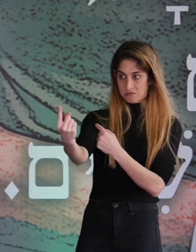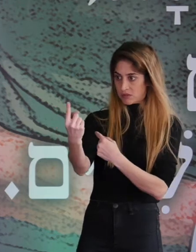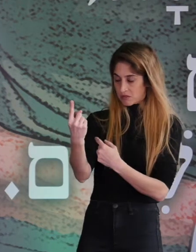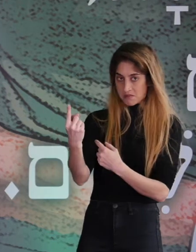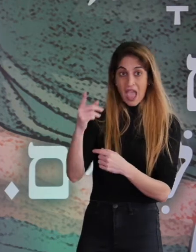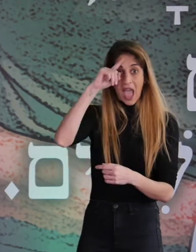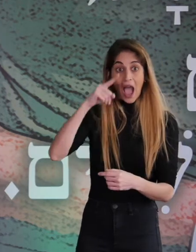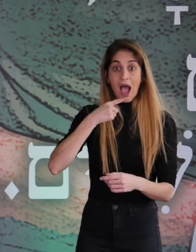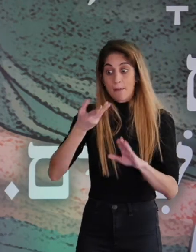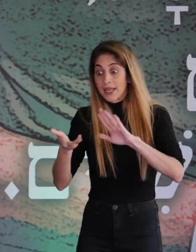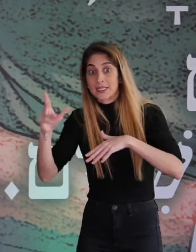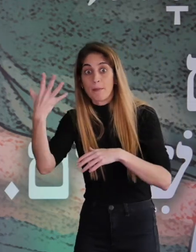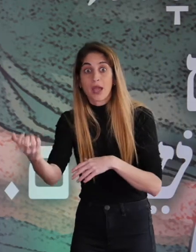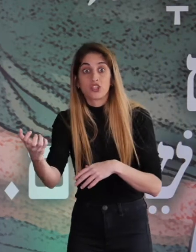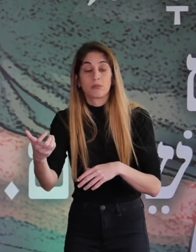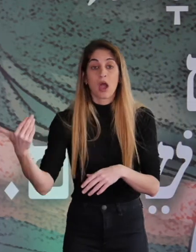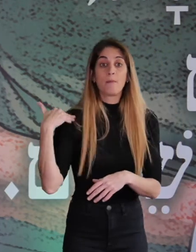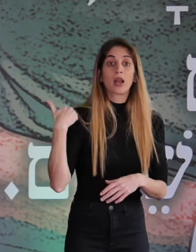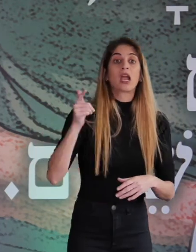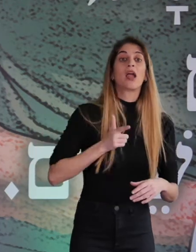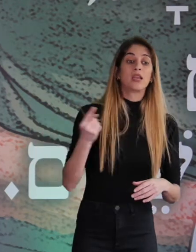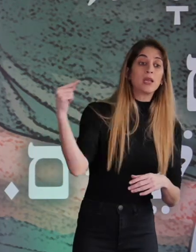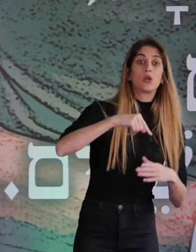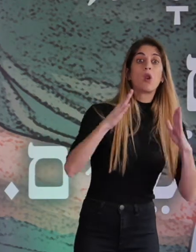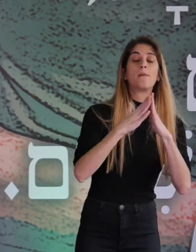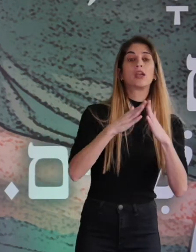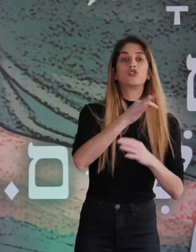מהג'יפ ואמר לי שחיילים באו לבית שלנו לחפש אותי.